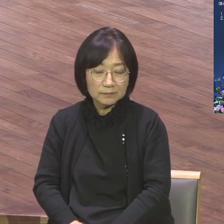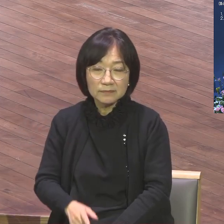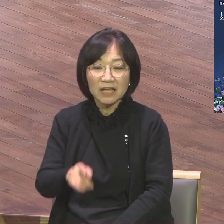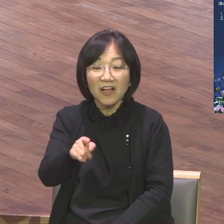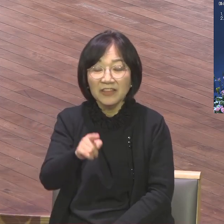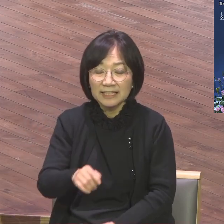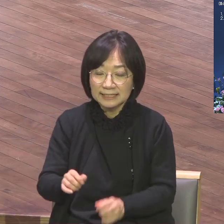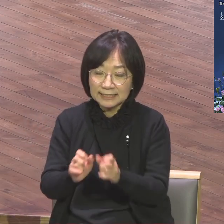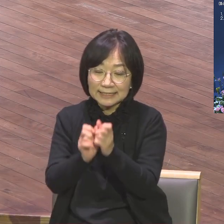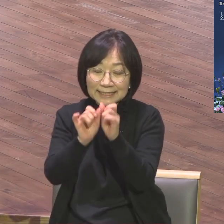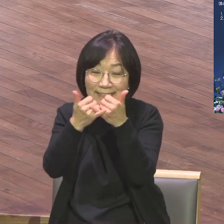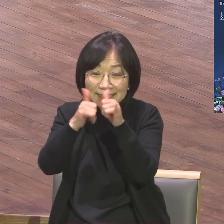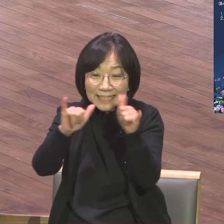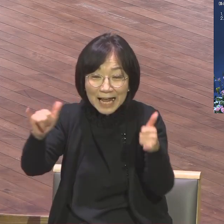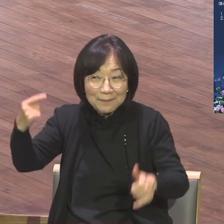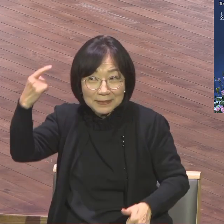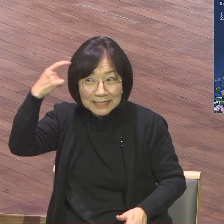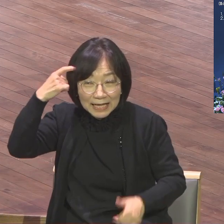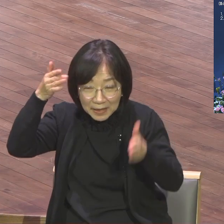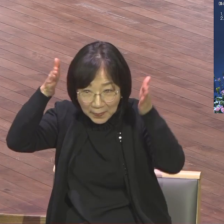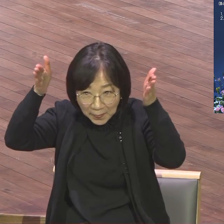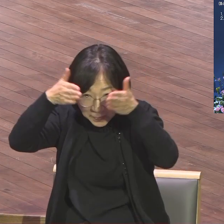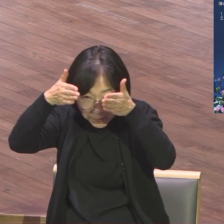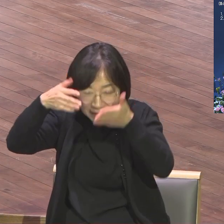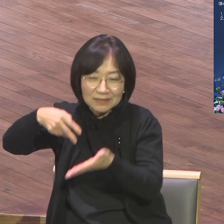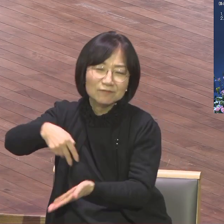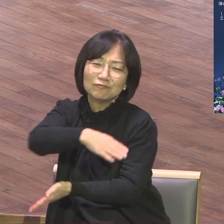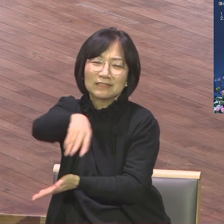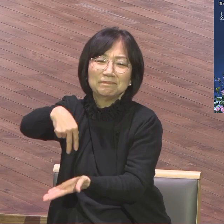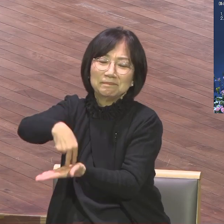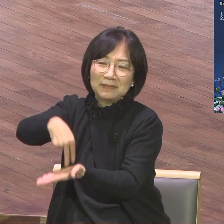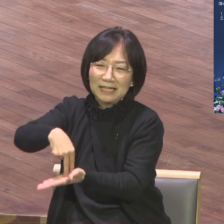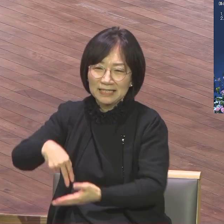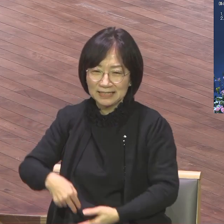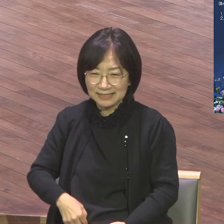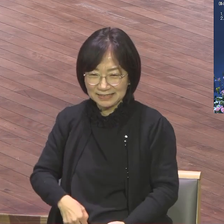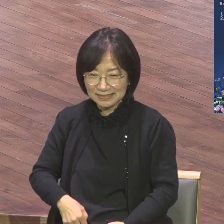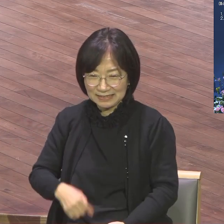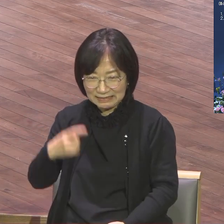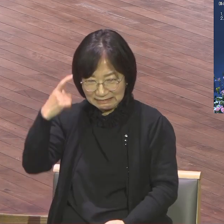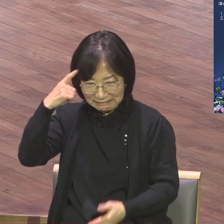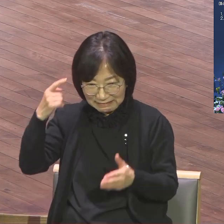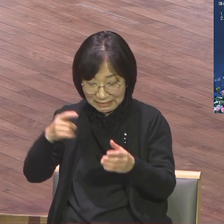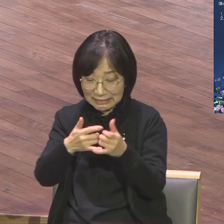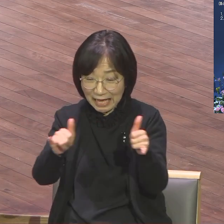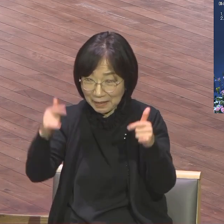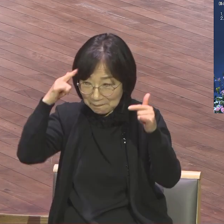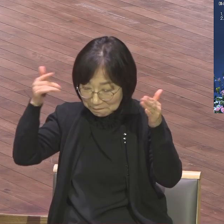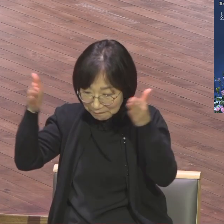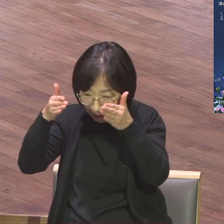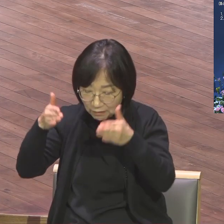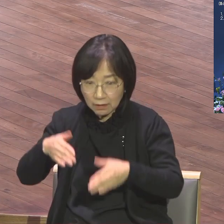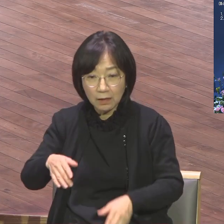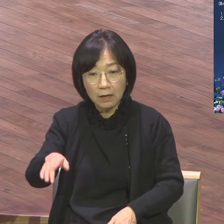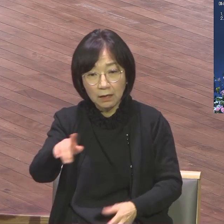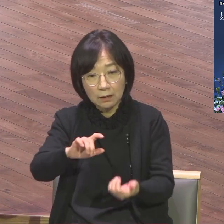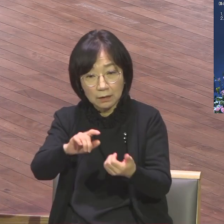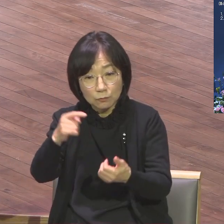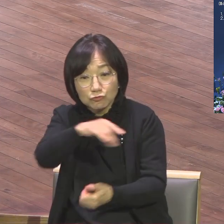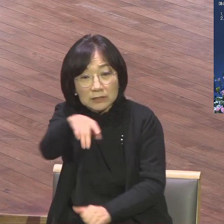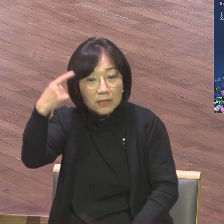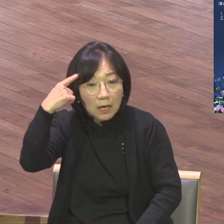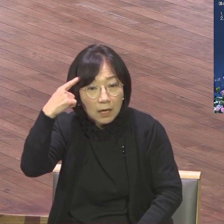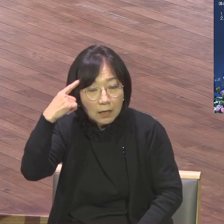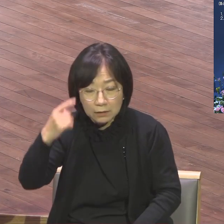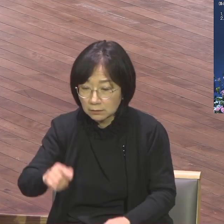피조물로서의 자기 한계 틀이에요. 우리 한계 틀이라고. 응? 맞지요. 죽은 어떻게